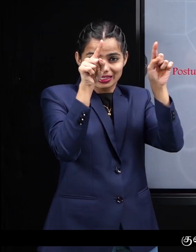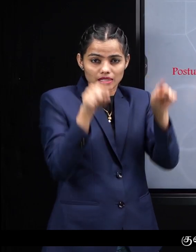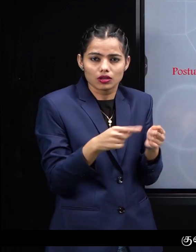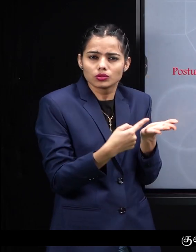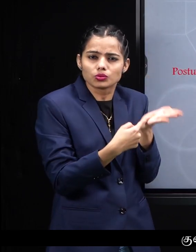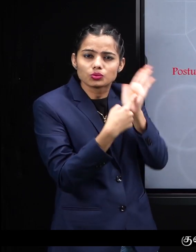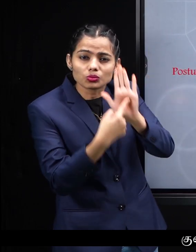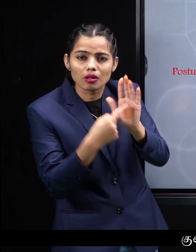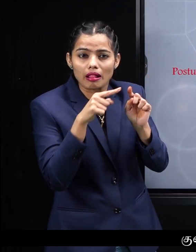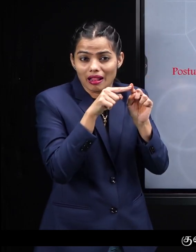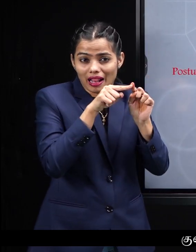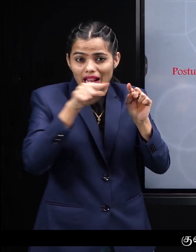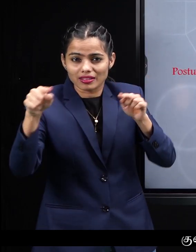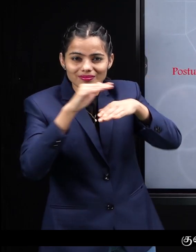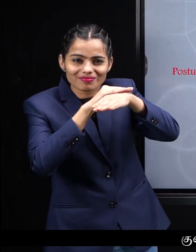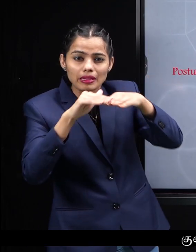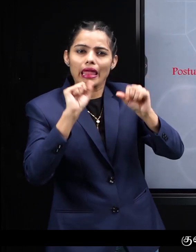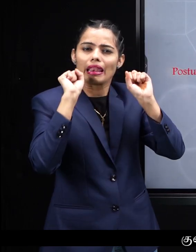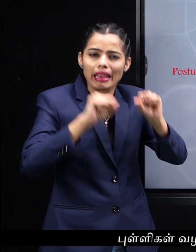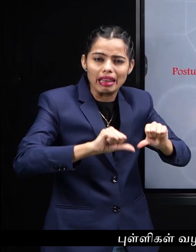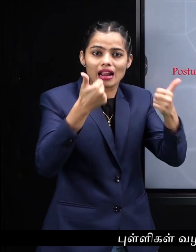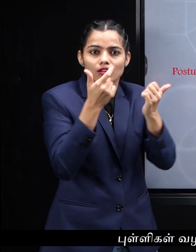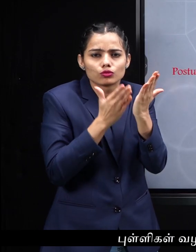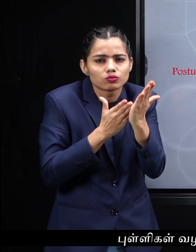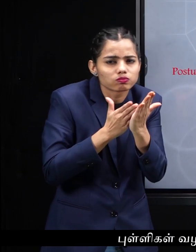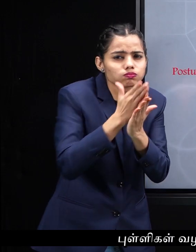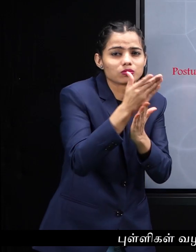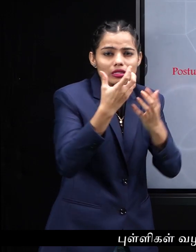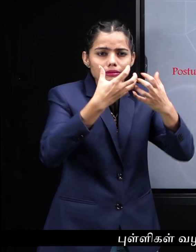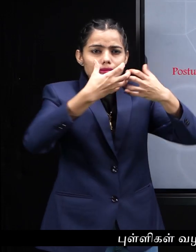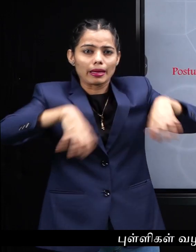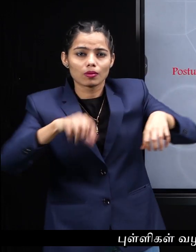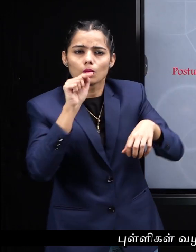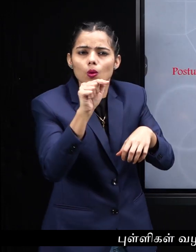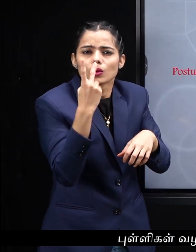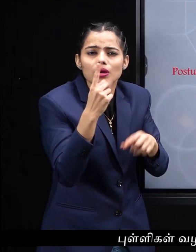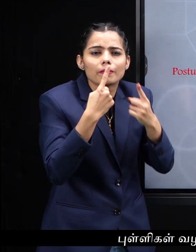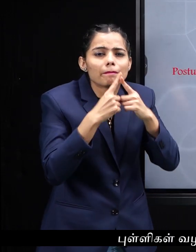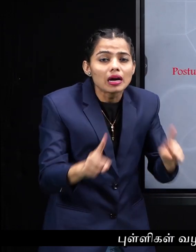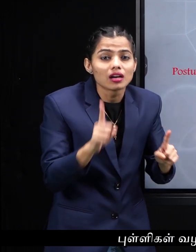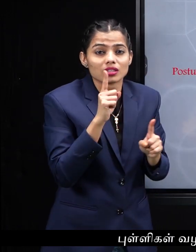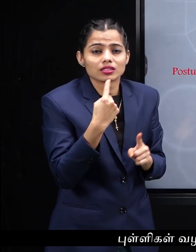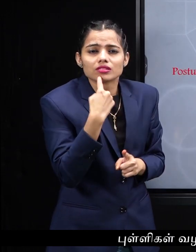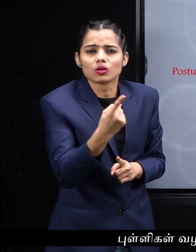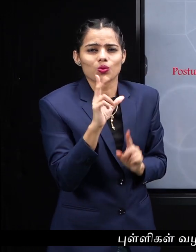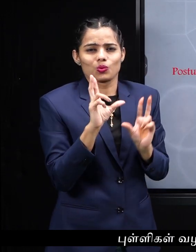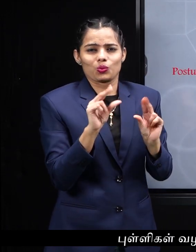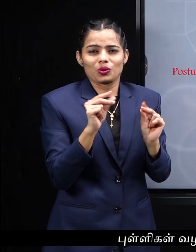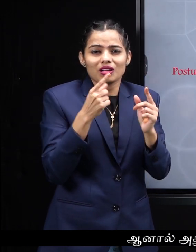குறைந்தபட்சம் ஒரு நேர்கோடு 2 தனித்தனி புள்ளிகள் வழியாக செல்கிறது என்பதை இந்த அனுமானம் காட்டுகிறது. ஆனால் அது